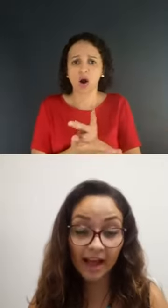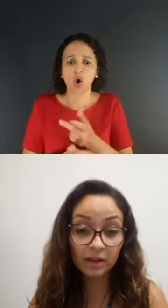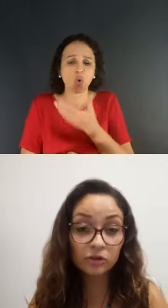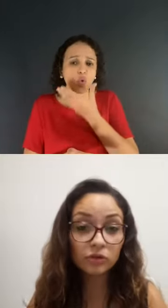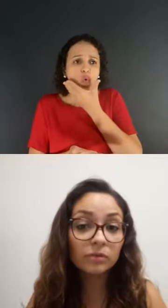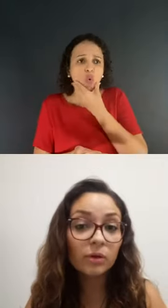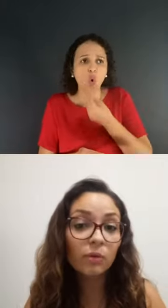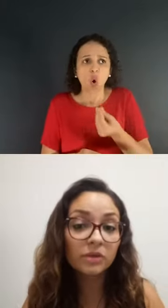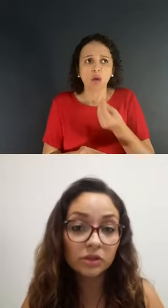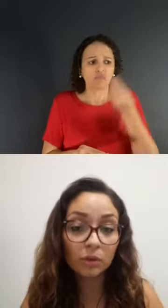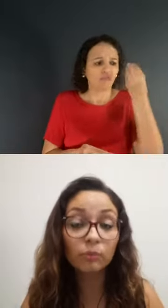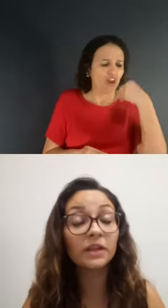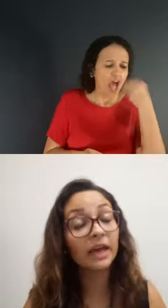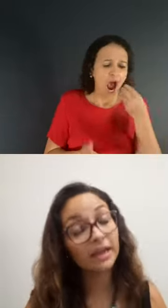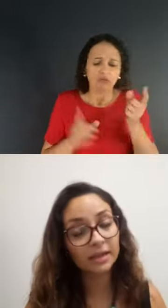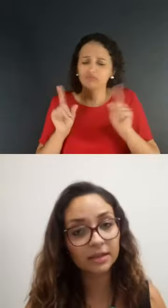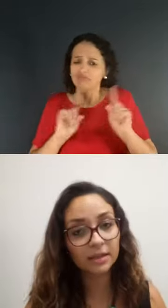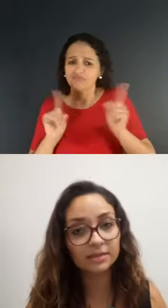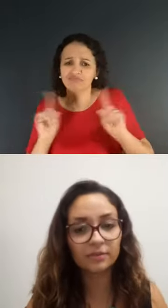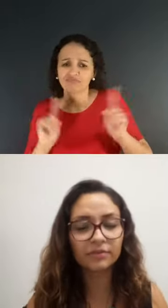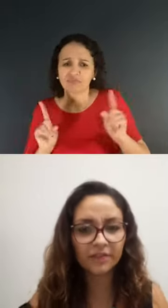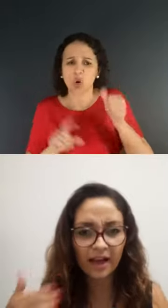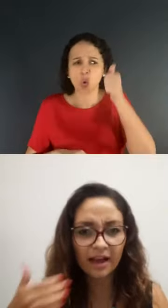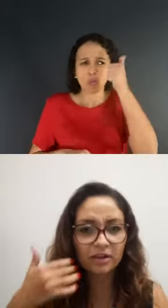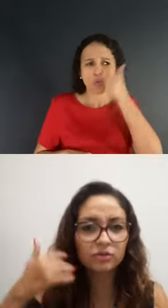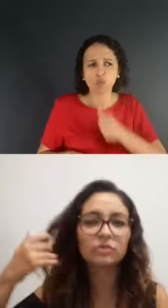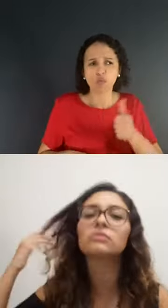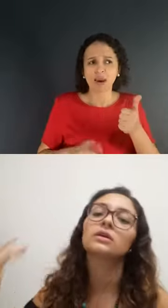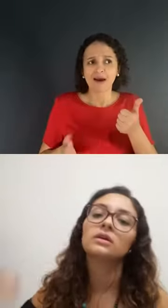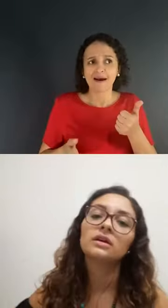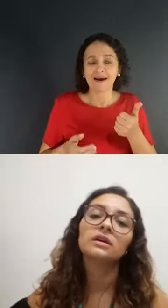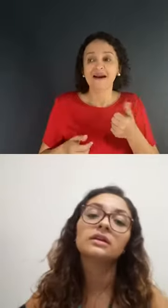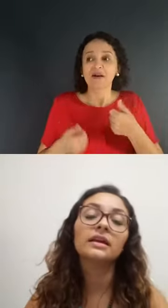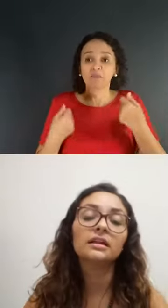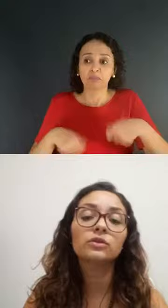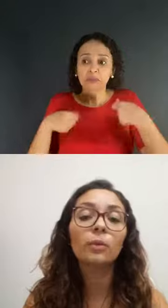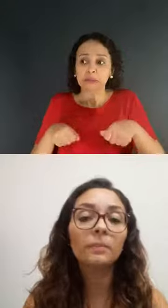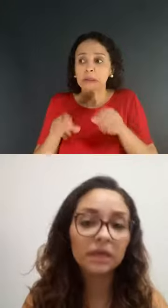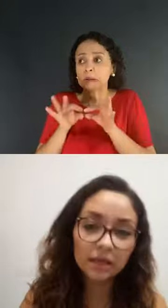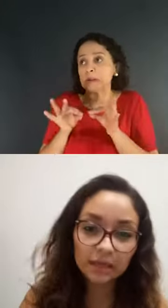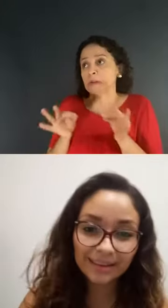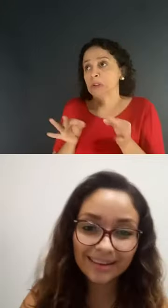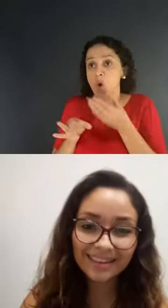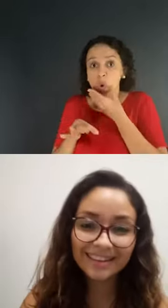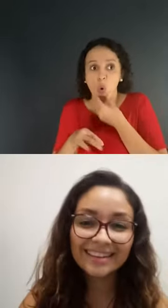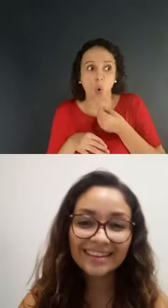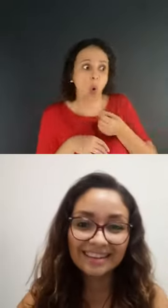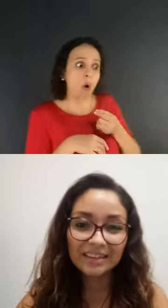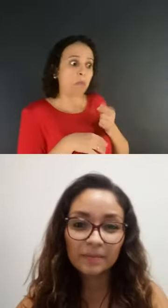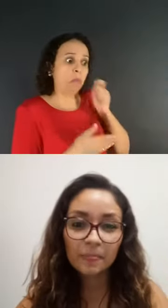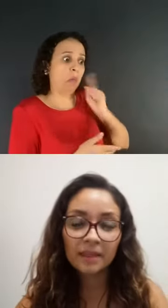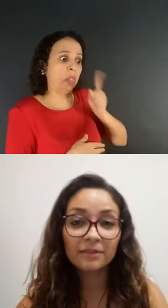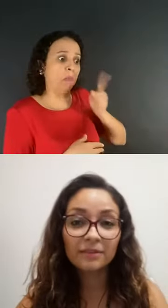ser frágil e com isso a mulher é que tem que ser frágil, que ele domina.